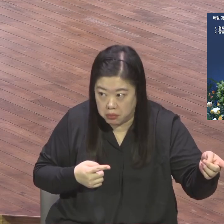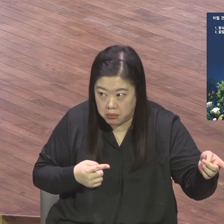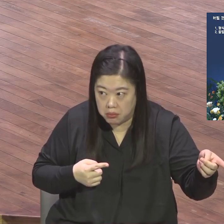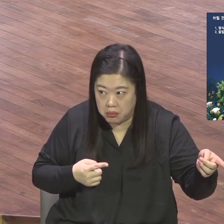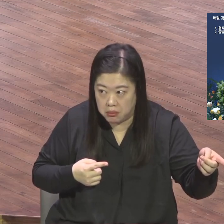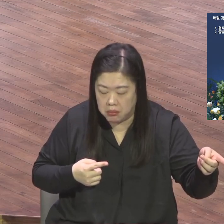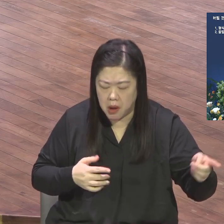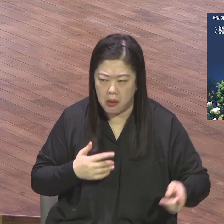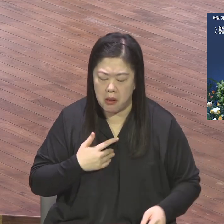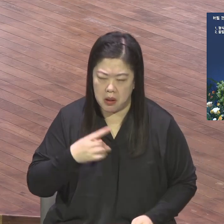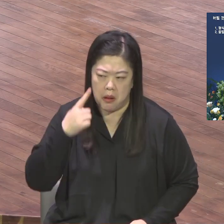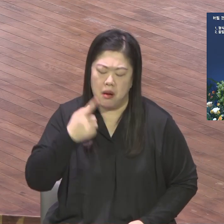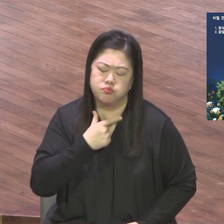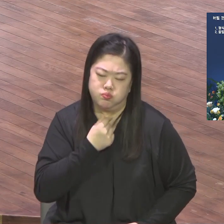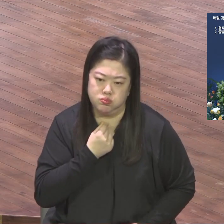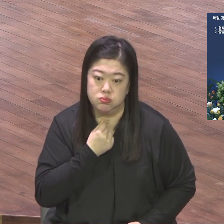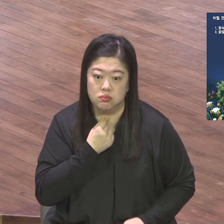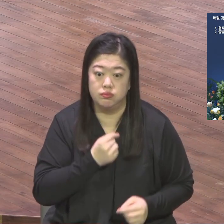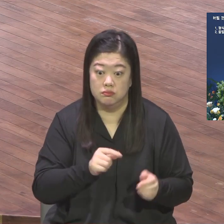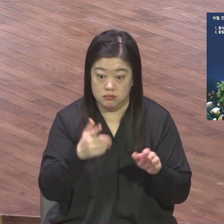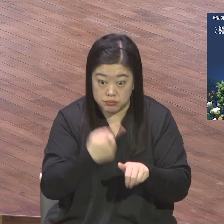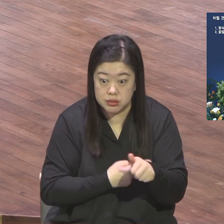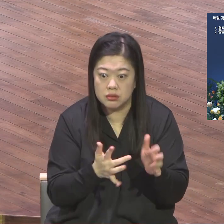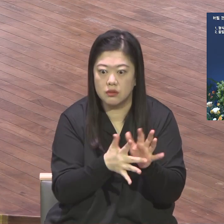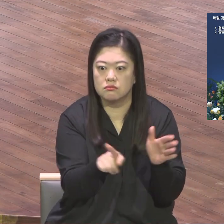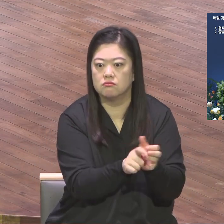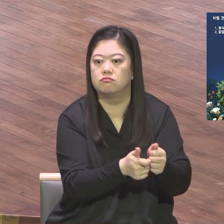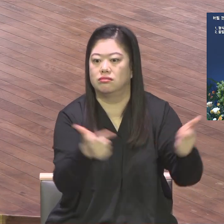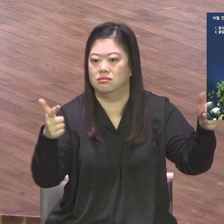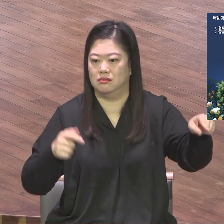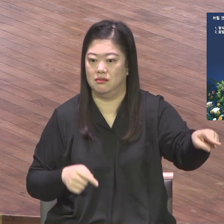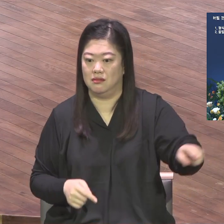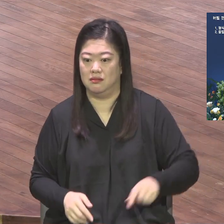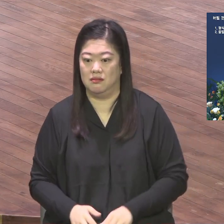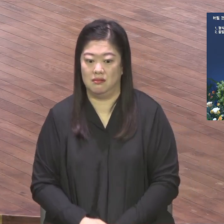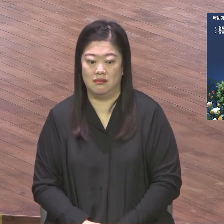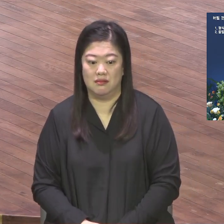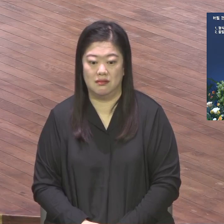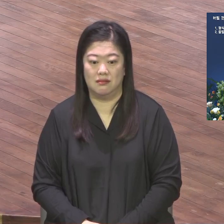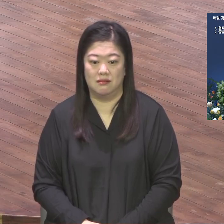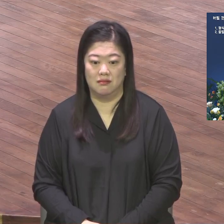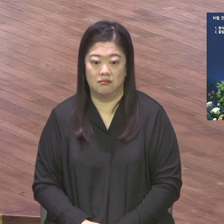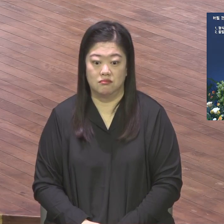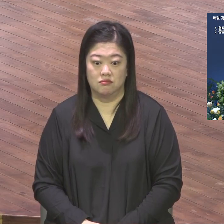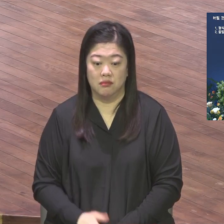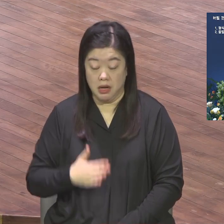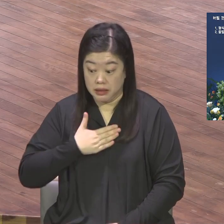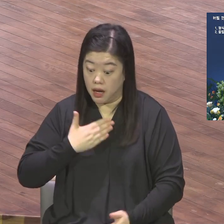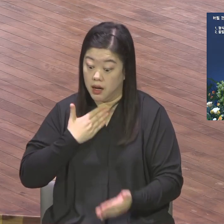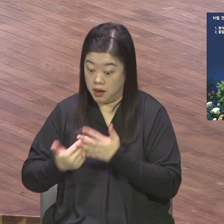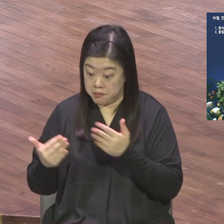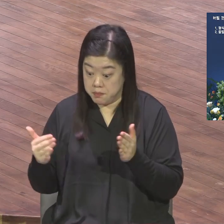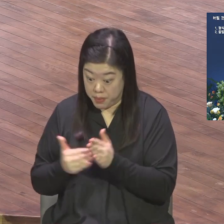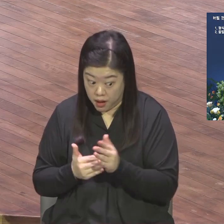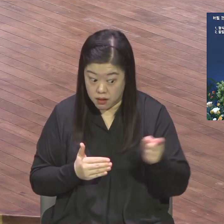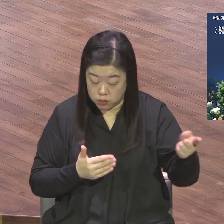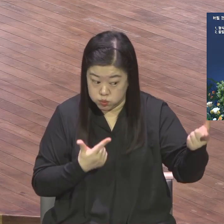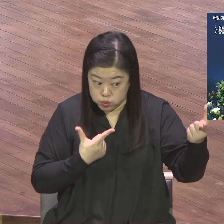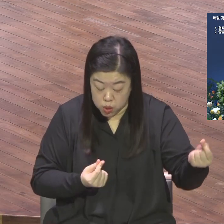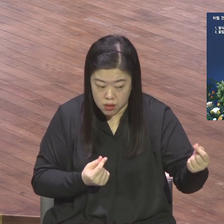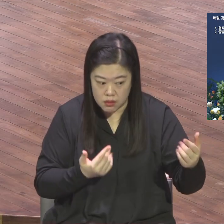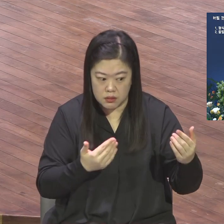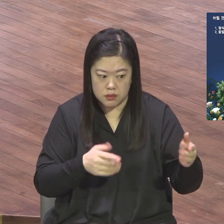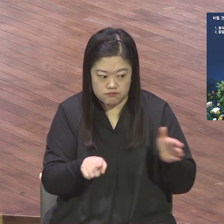시험에 들리하지 마옵시고. 그렇잖아요. 그런 일이 안 생긴다니 안 생긴다. 이런 축복이 어디 있어요. 이게